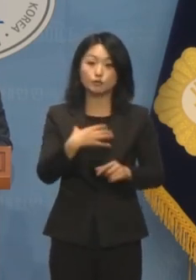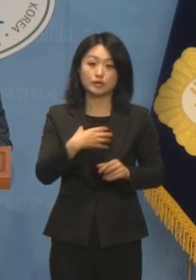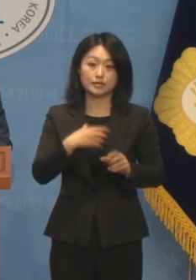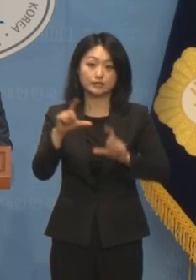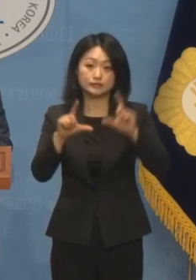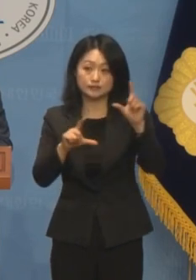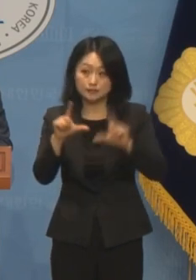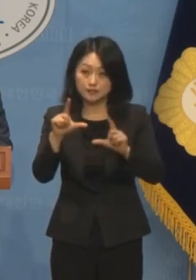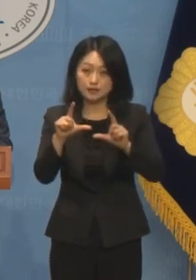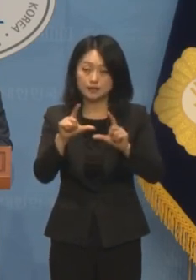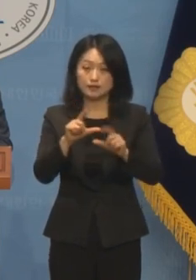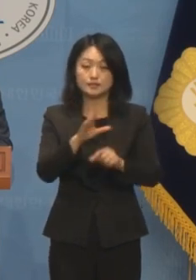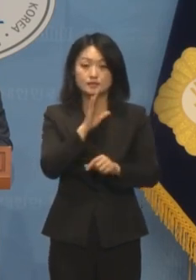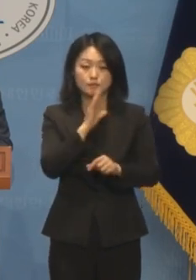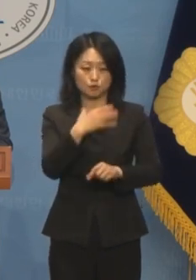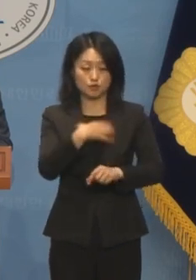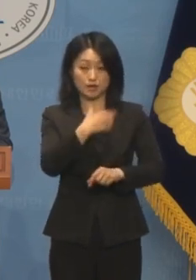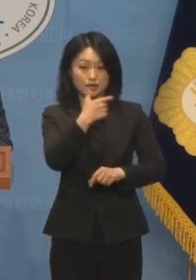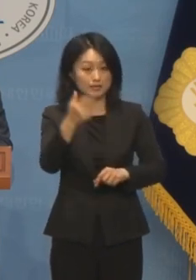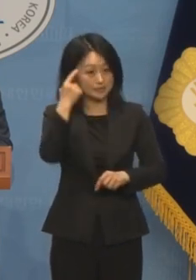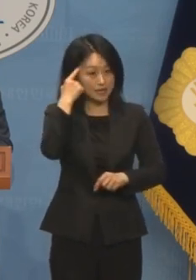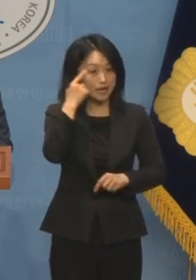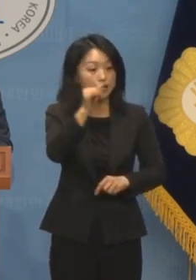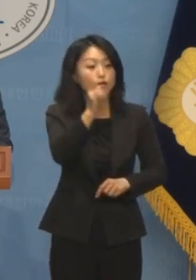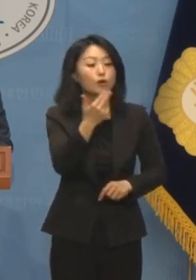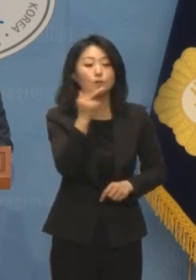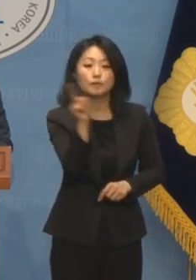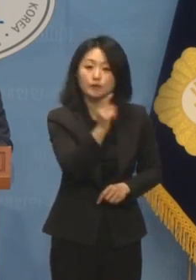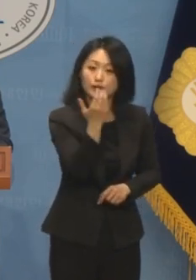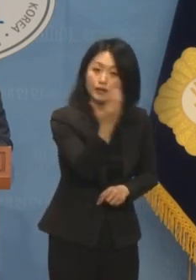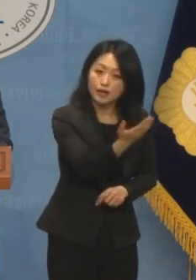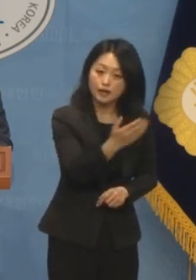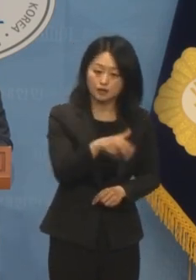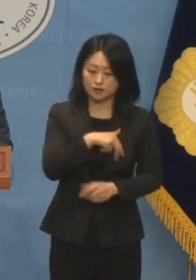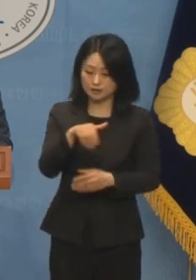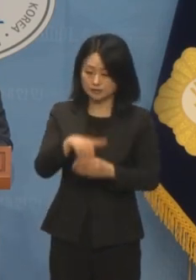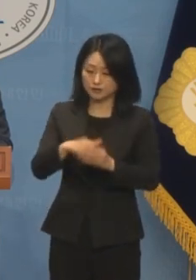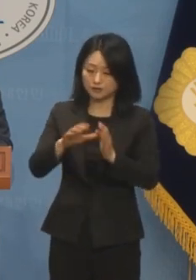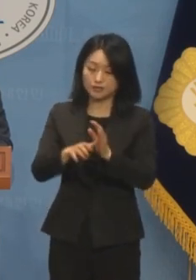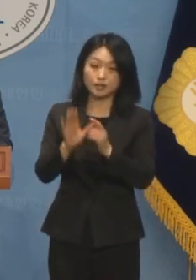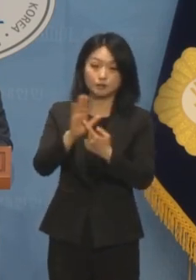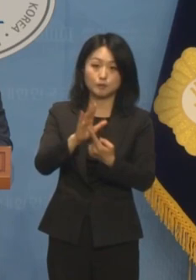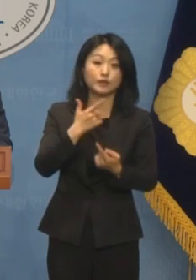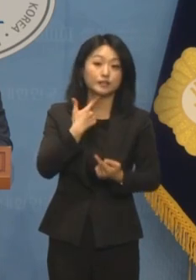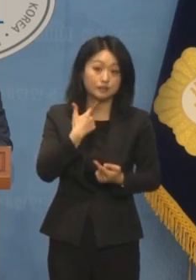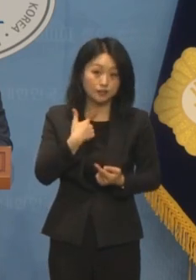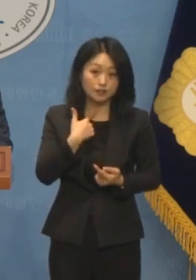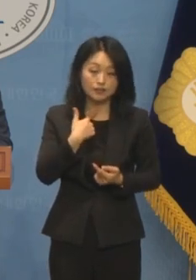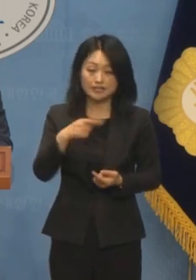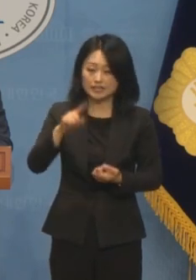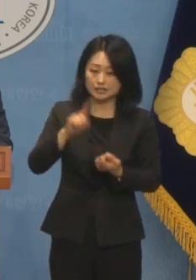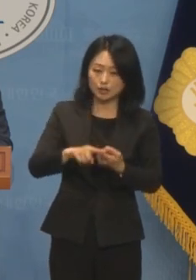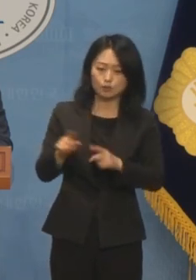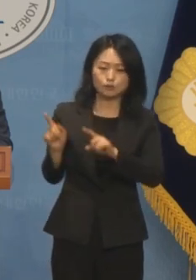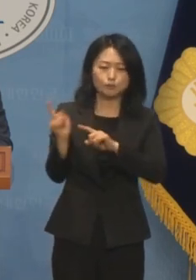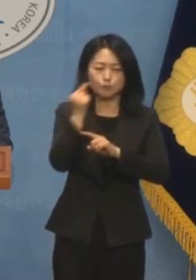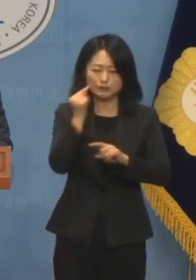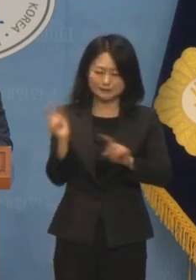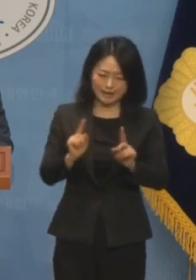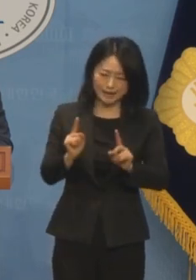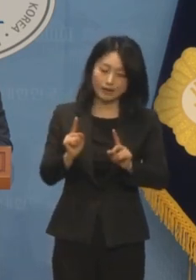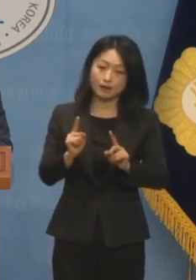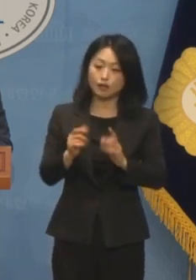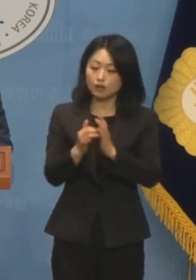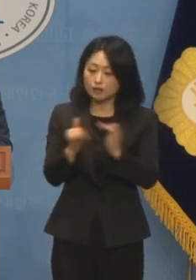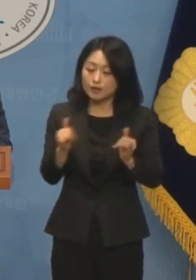상황을 심각하게 여기고는 있습니까? 이번 총선에서 표출된 이대로는 못 살겠다는 국민의